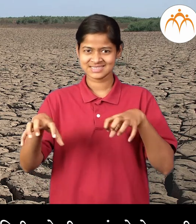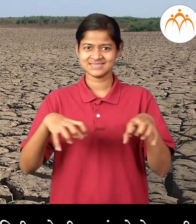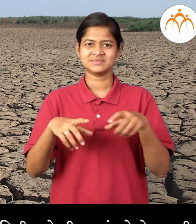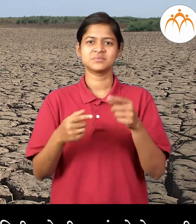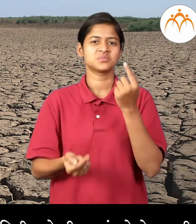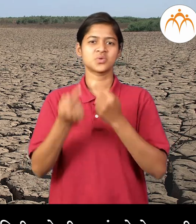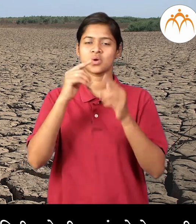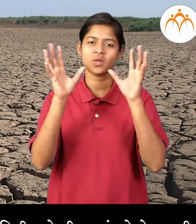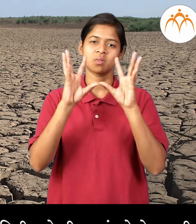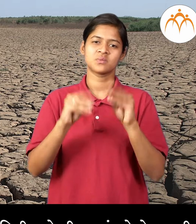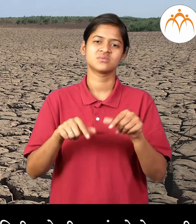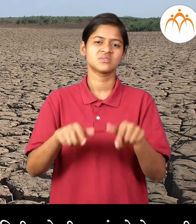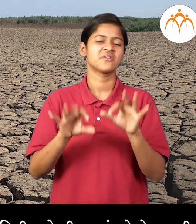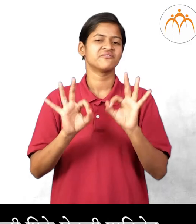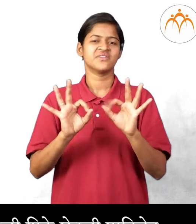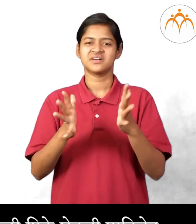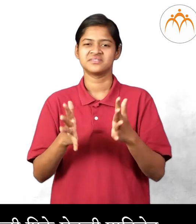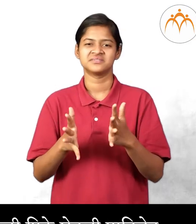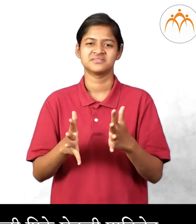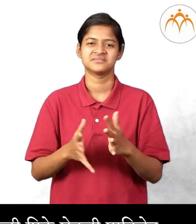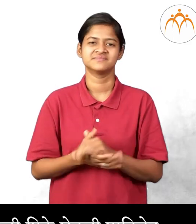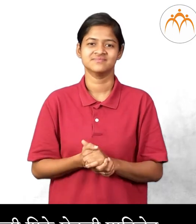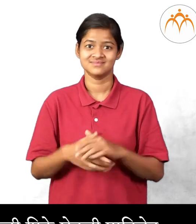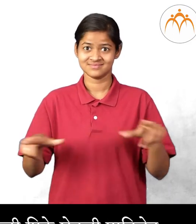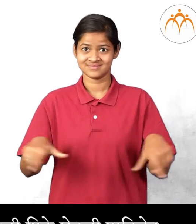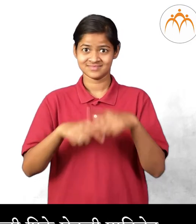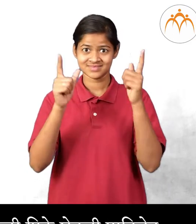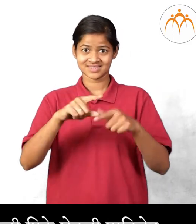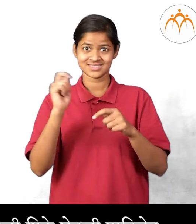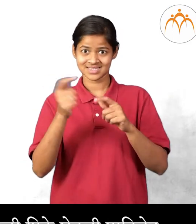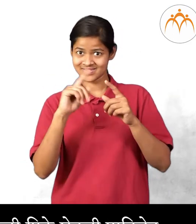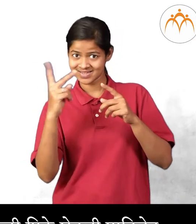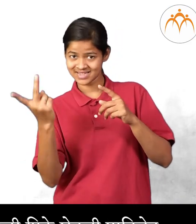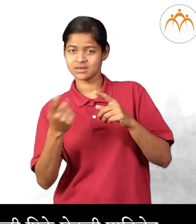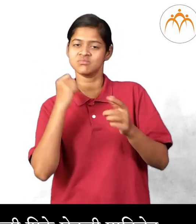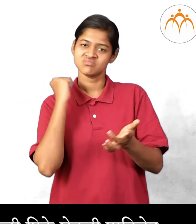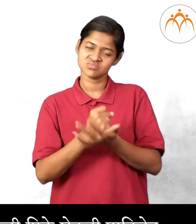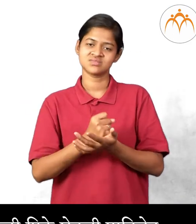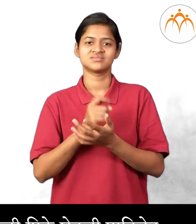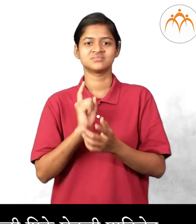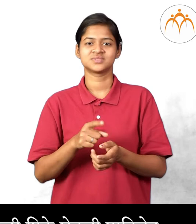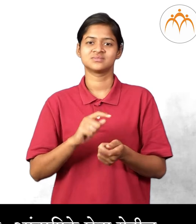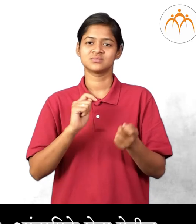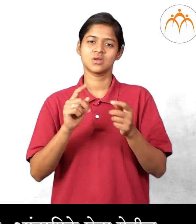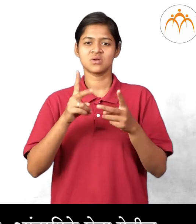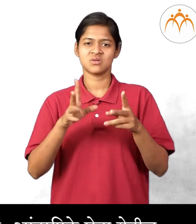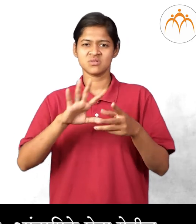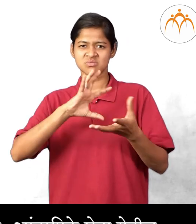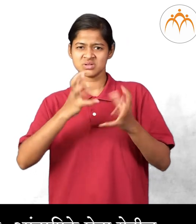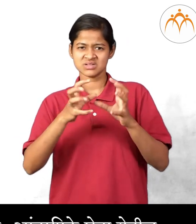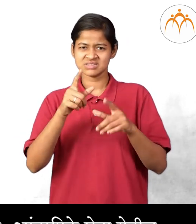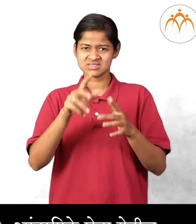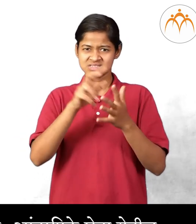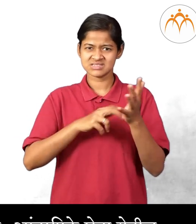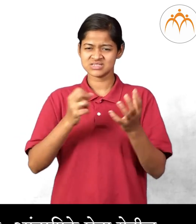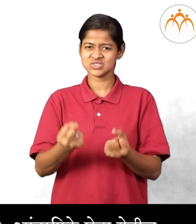पीक सांगले येत ना ही अलटून पालटून मनचे बदलून वेगवेगी पीका घितली पाई जे त्या मुले जमी नीची